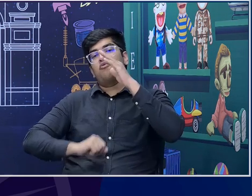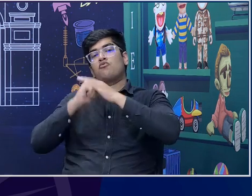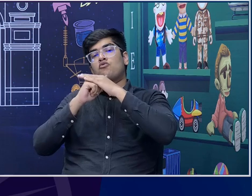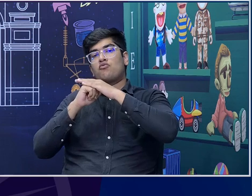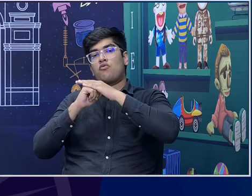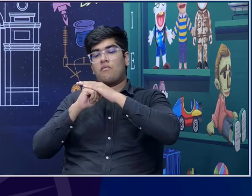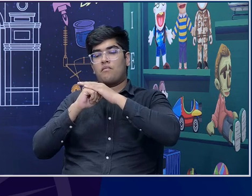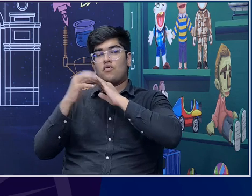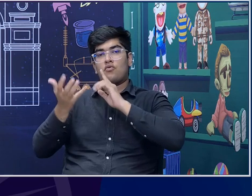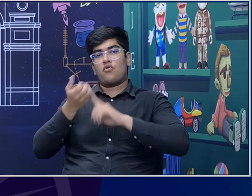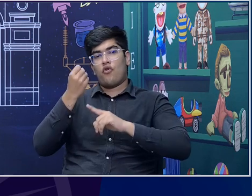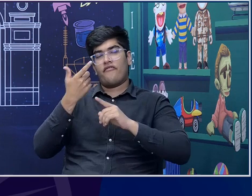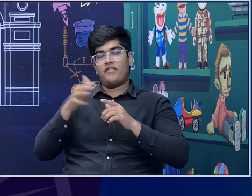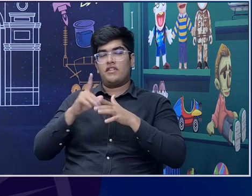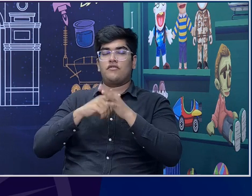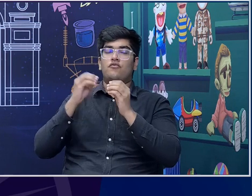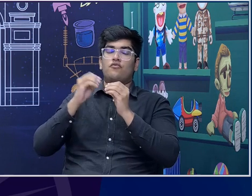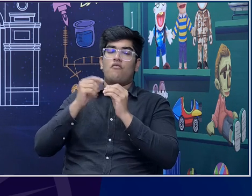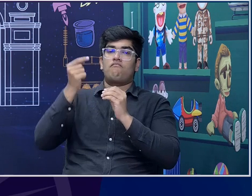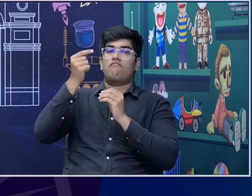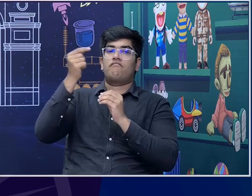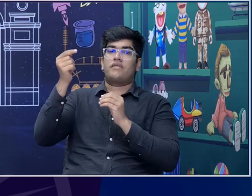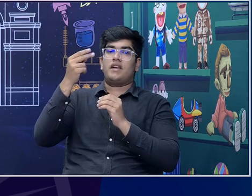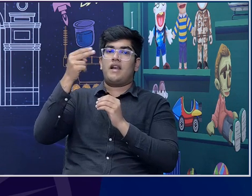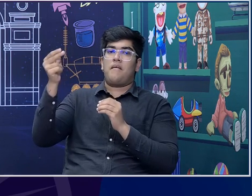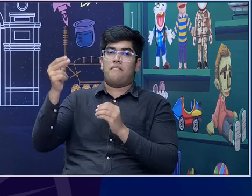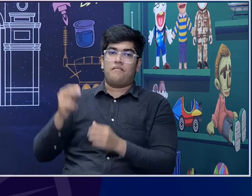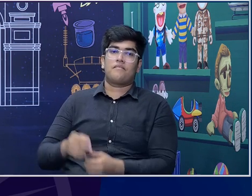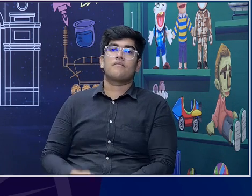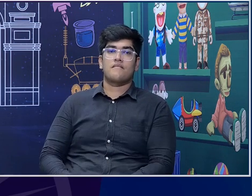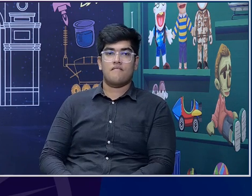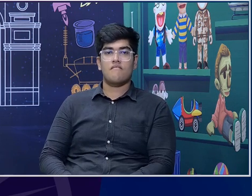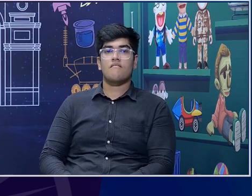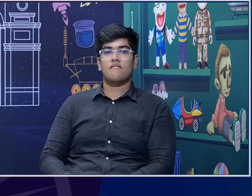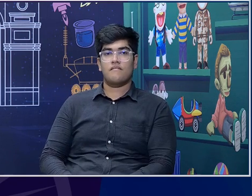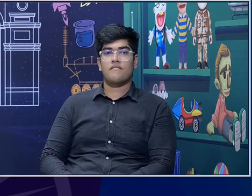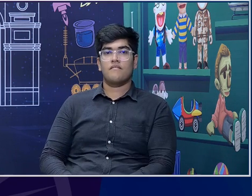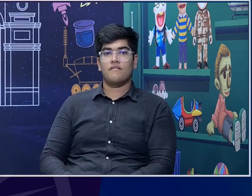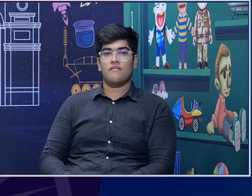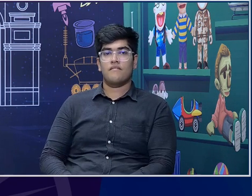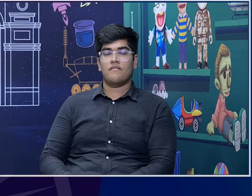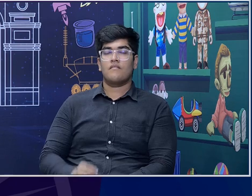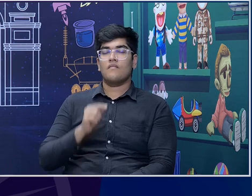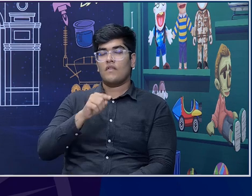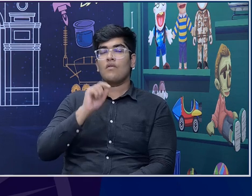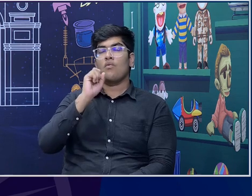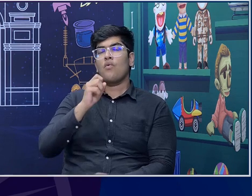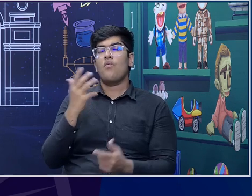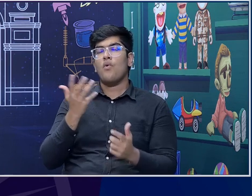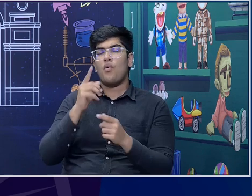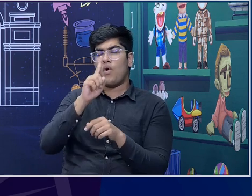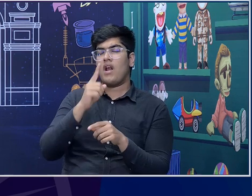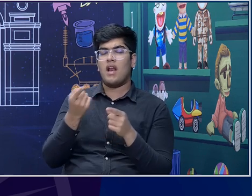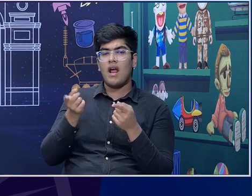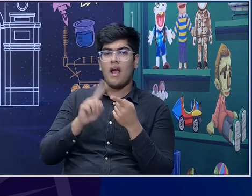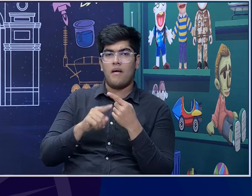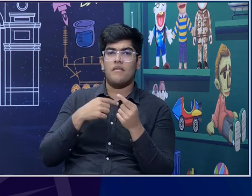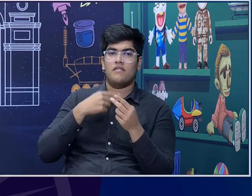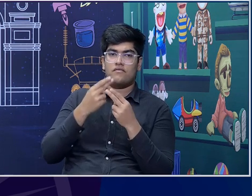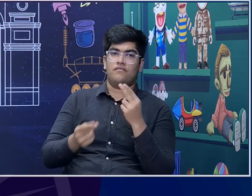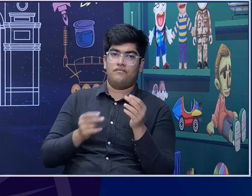जरूर करना है, वो भी बढ़ जाता है, तो कुवर सींजी के साथ एक बड़ी ही अलग तरीके से घटना हुई, और फिर उन्हें